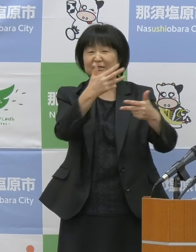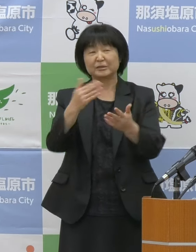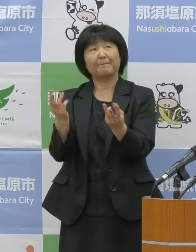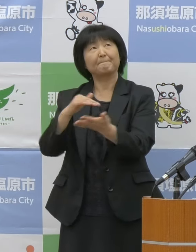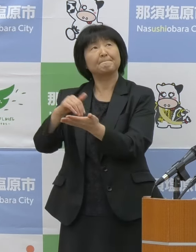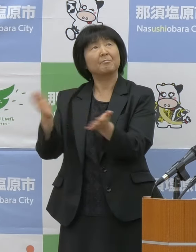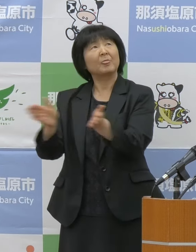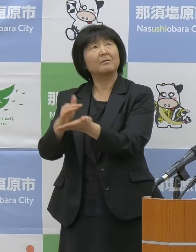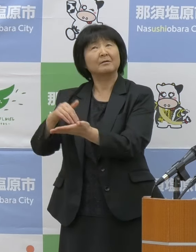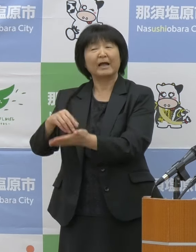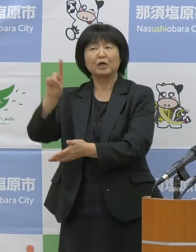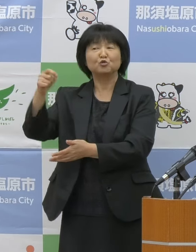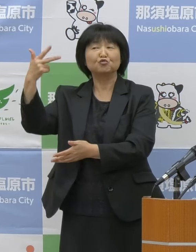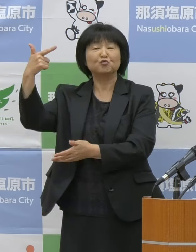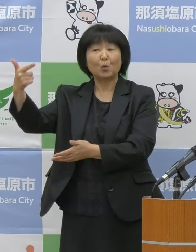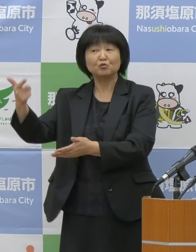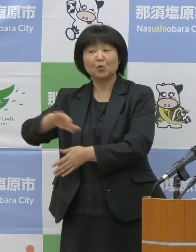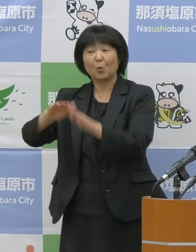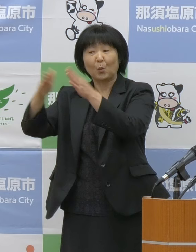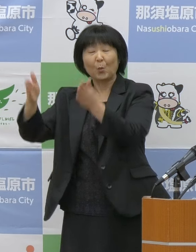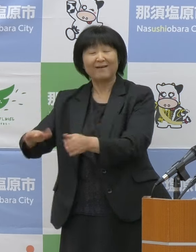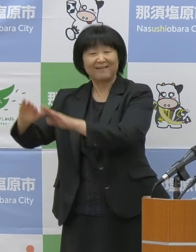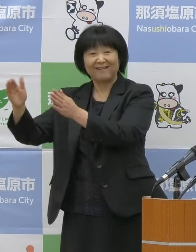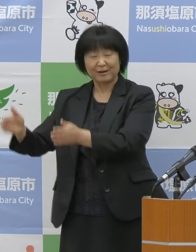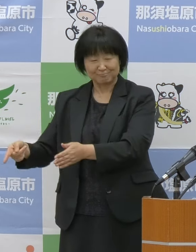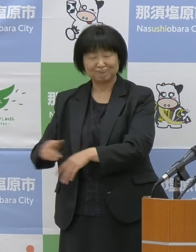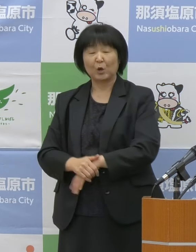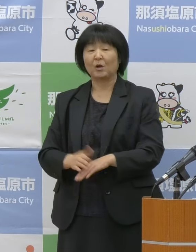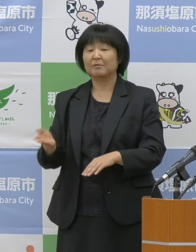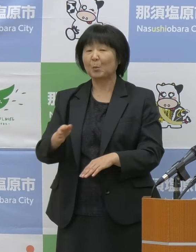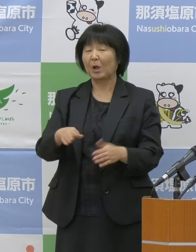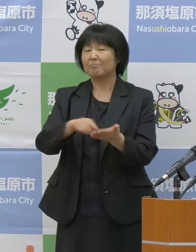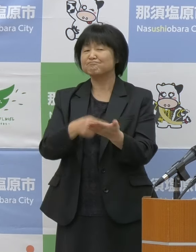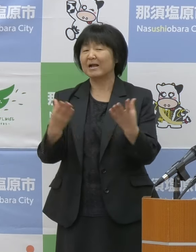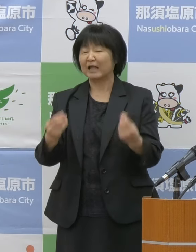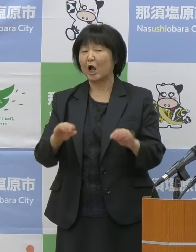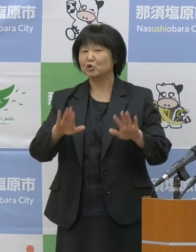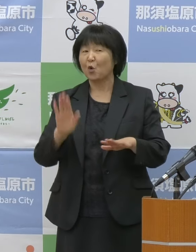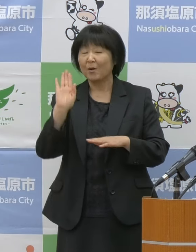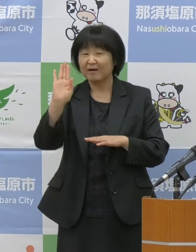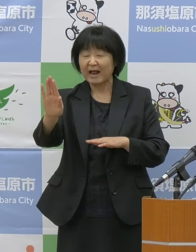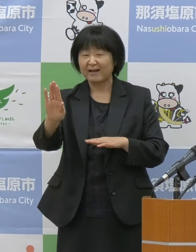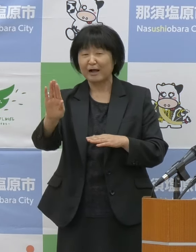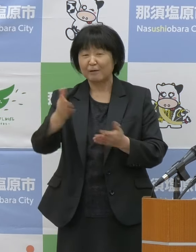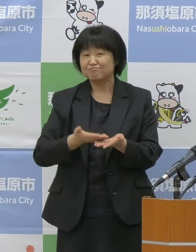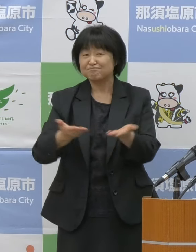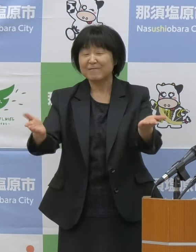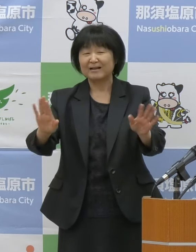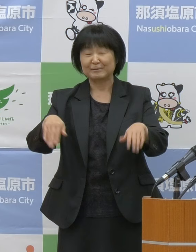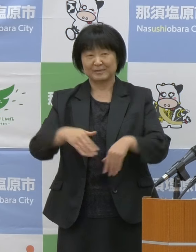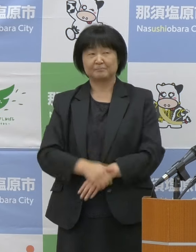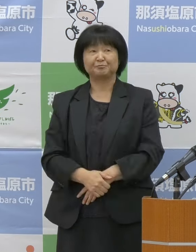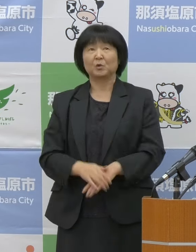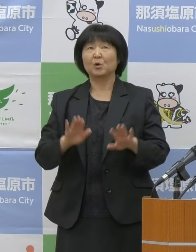基の設置が完了して本日から供用を開始します。今回設置しましたのは6